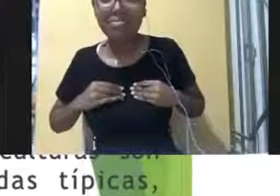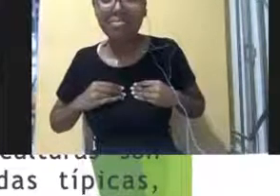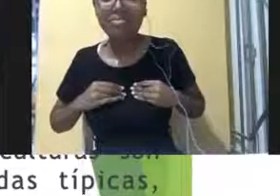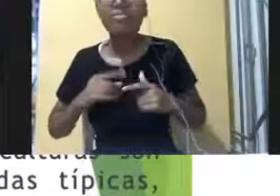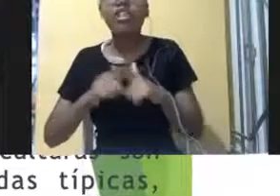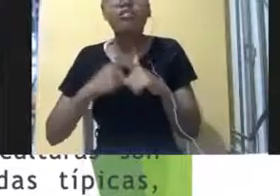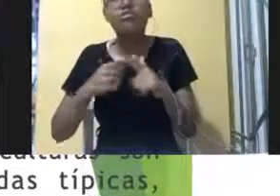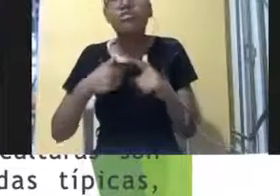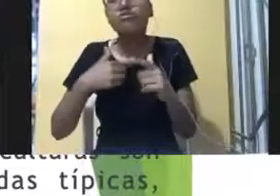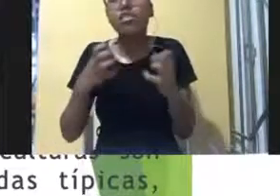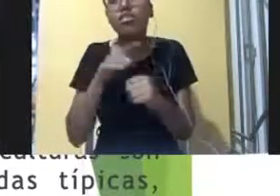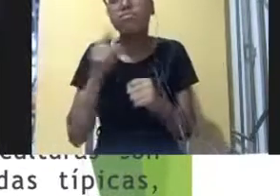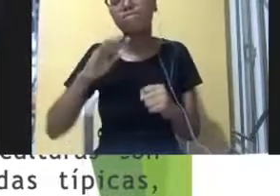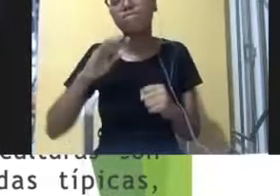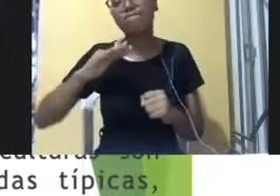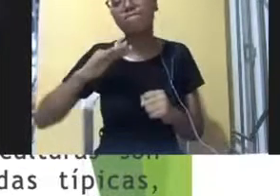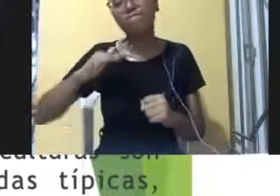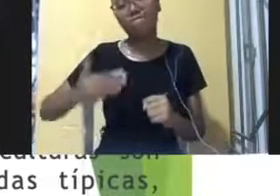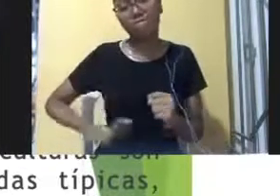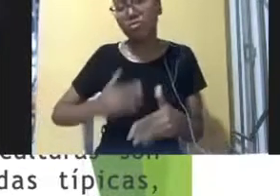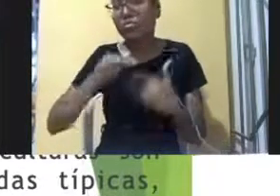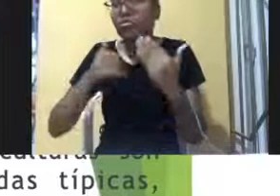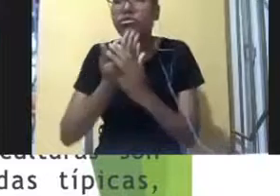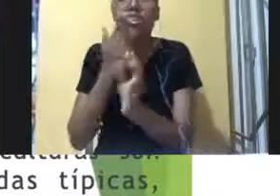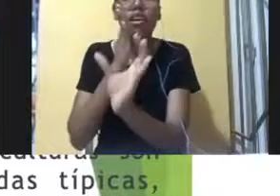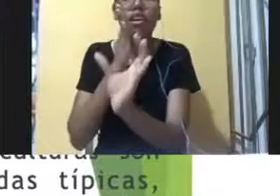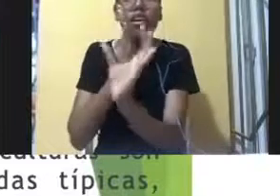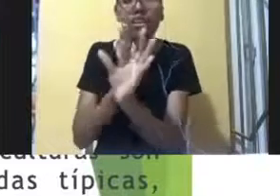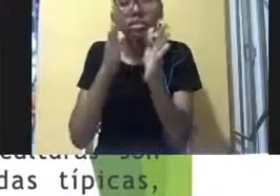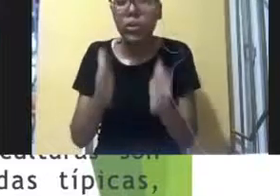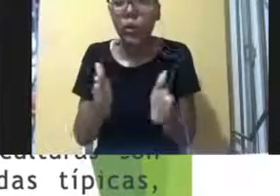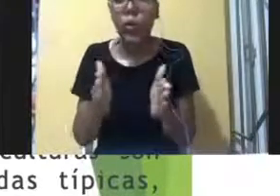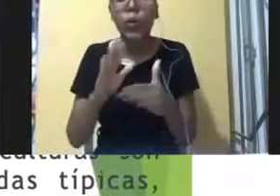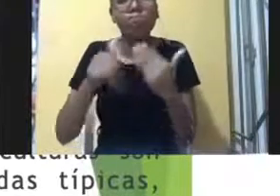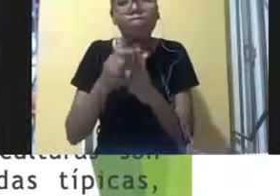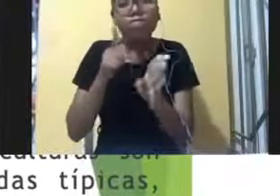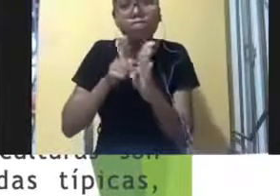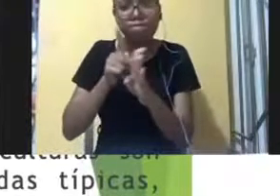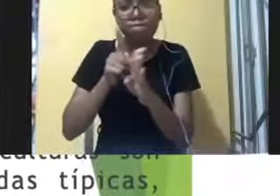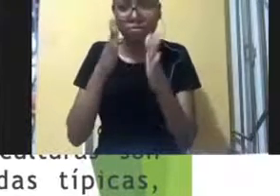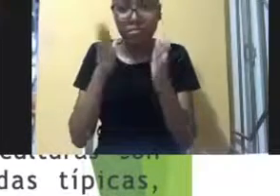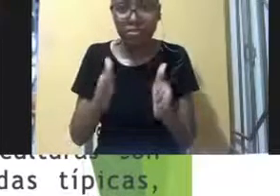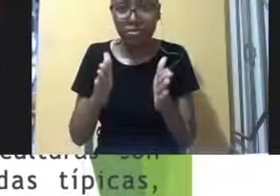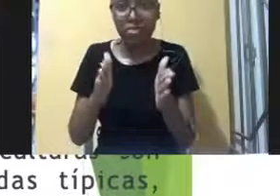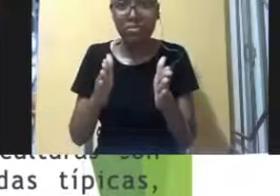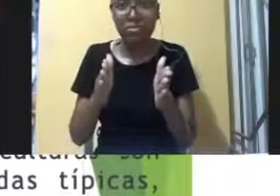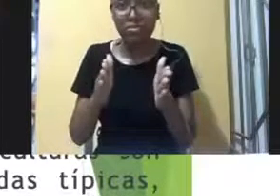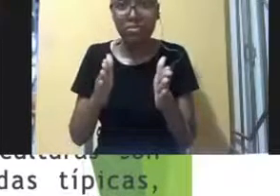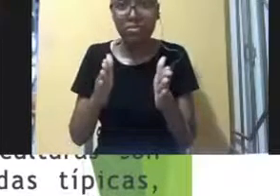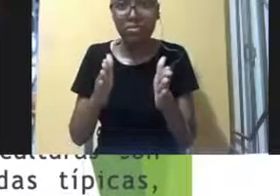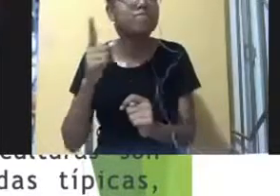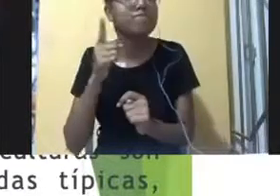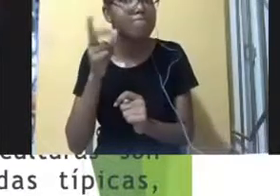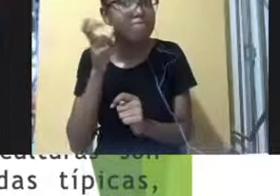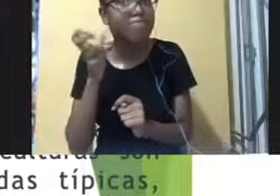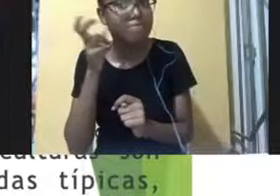todos los orientadores, psicólogos, cualquier tipo de profesional, cualquier persona que nos está escuchando, que nos está